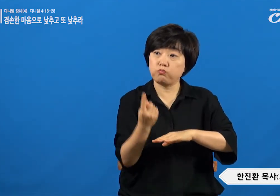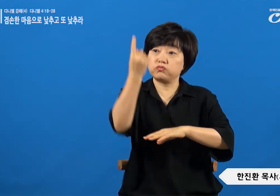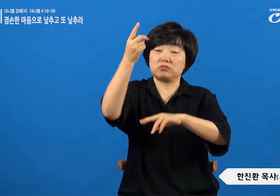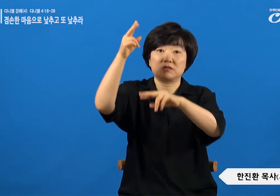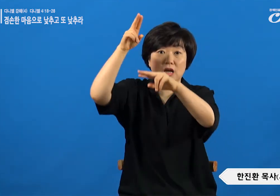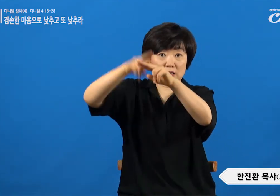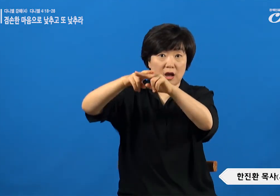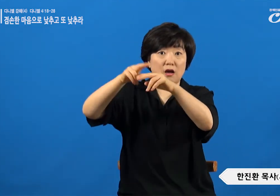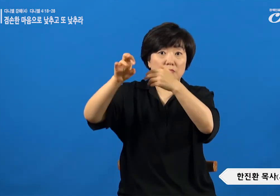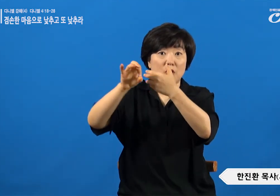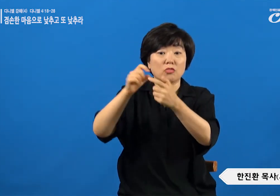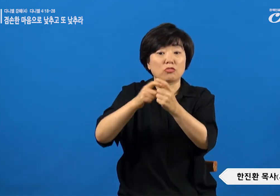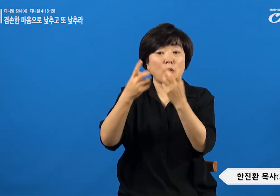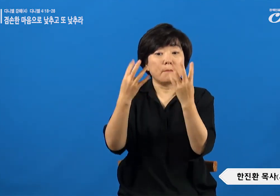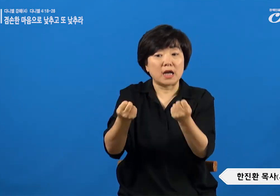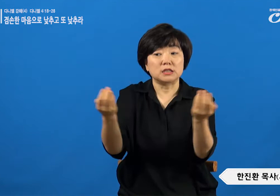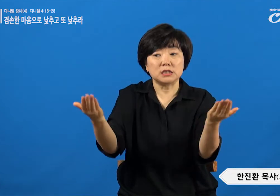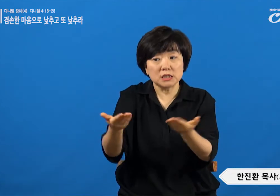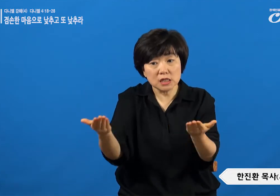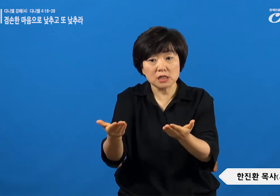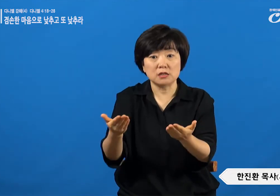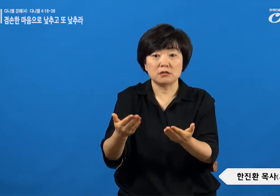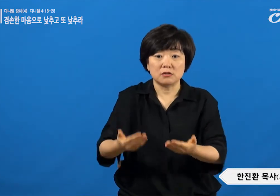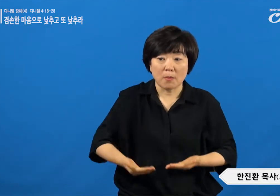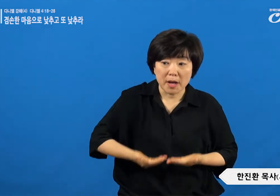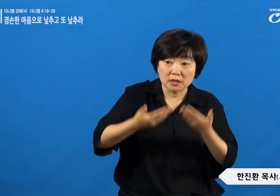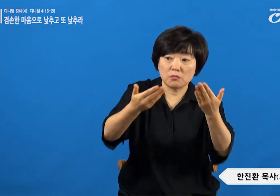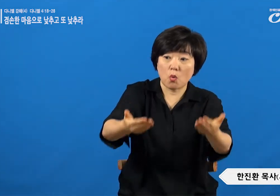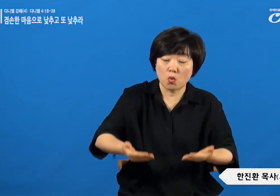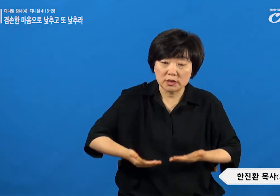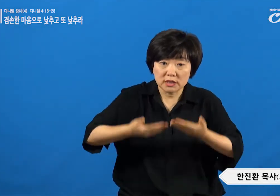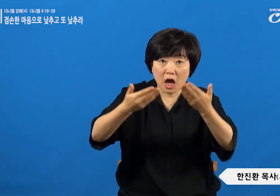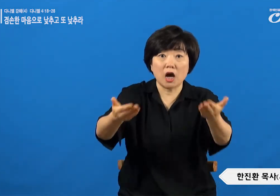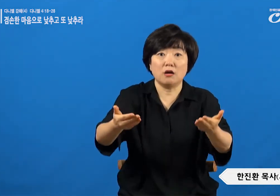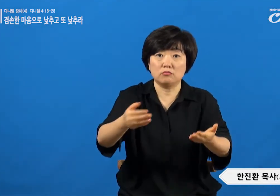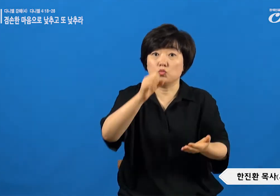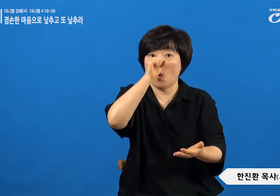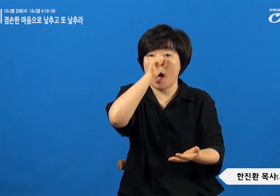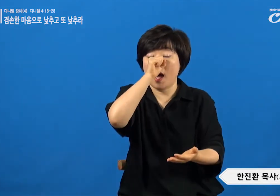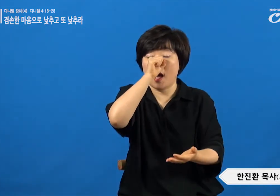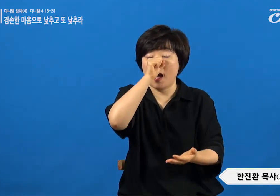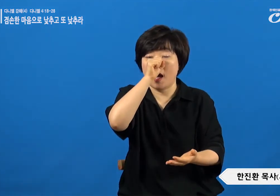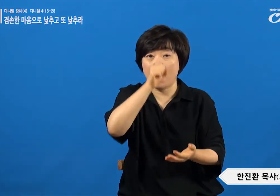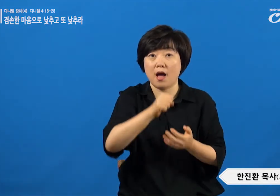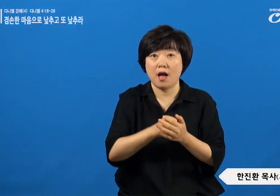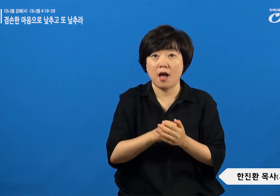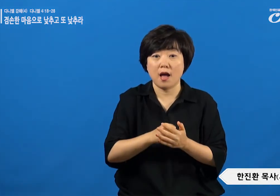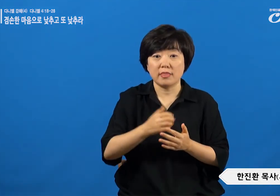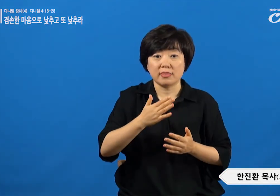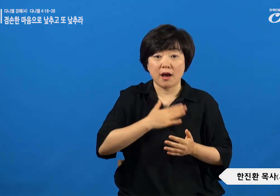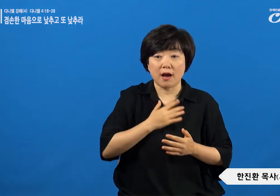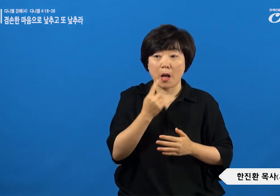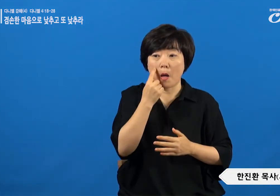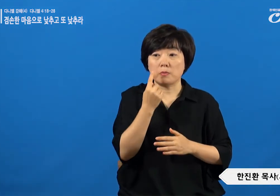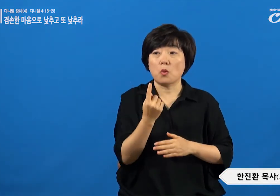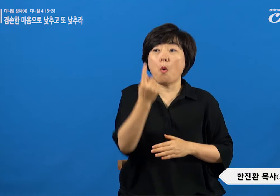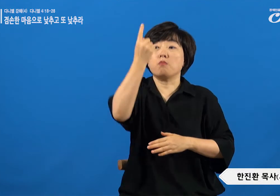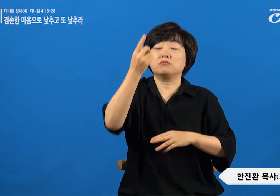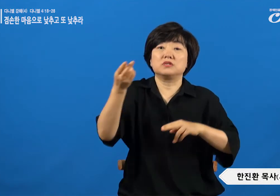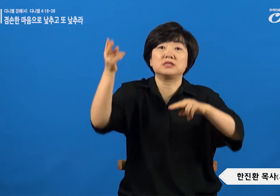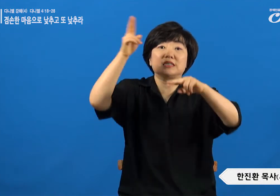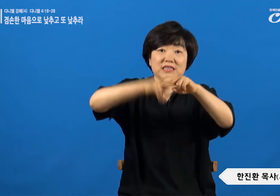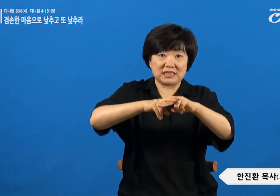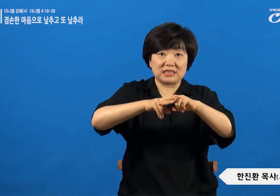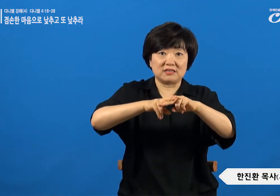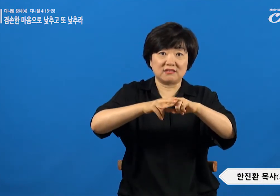자리에 오르면 더 많은 일을 할 수 있고 더 많이 봉사할 수 있으니까 좋은 것이죠. 내가 이렇게 높은 자리에